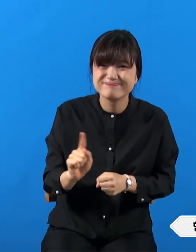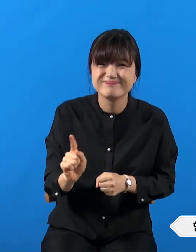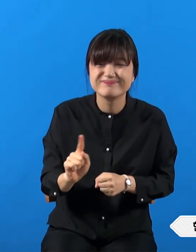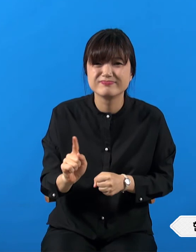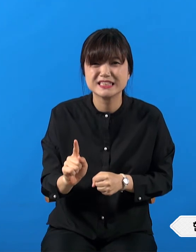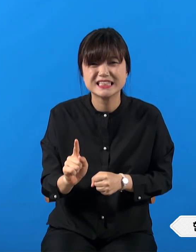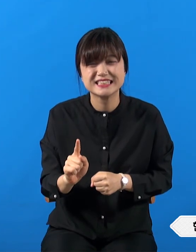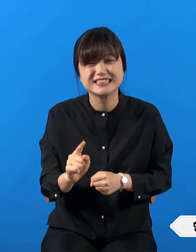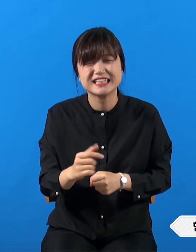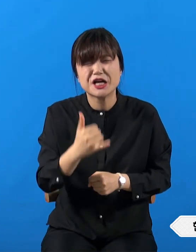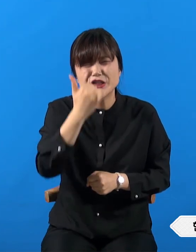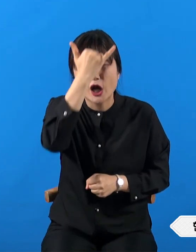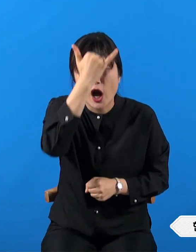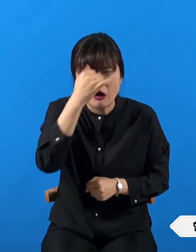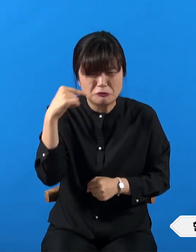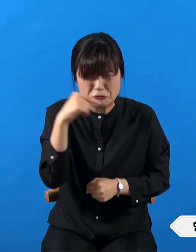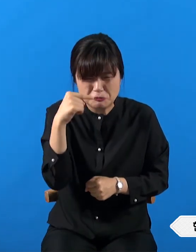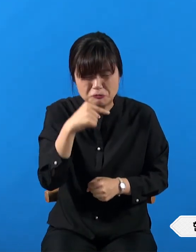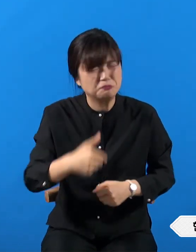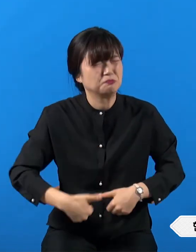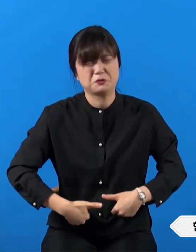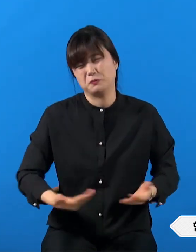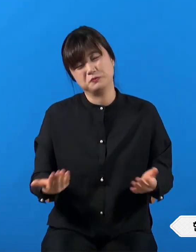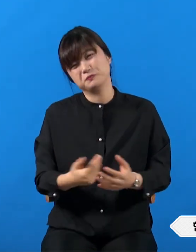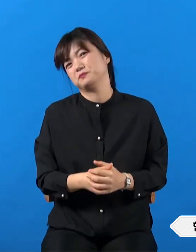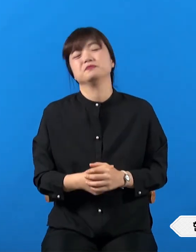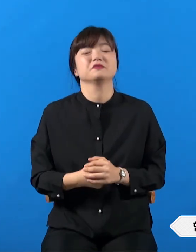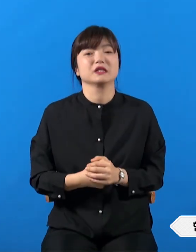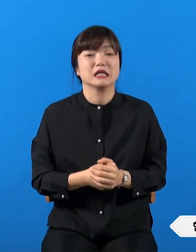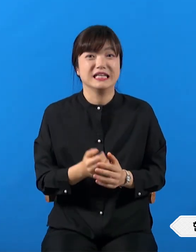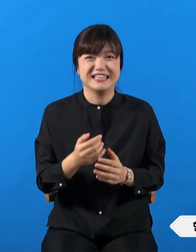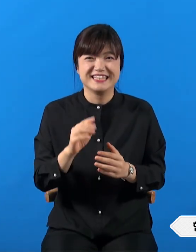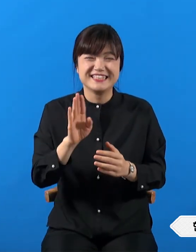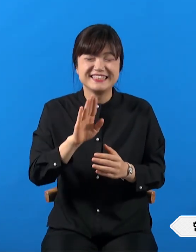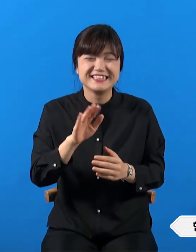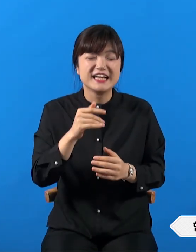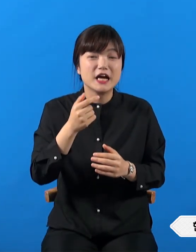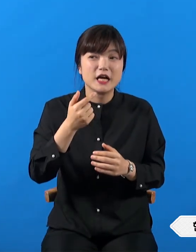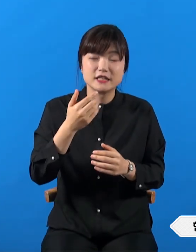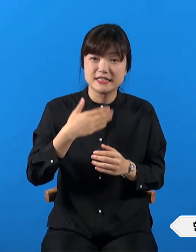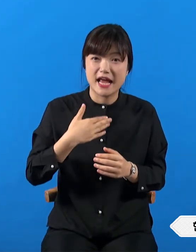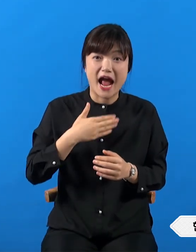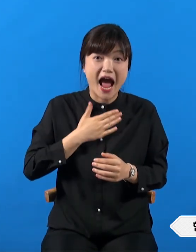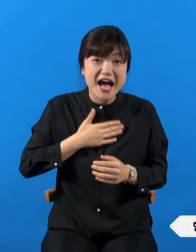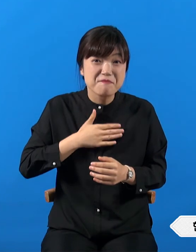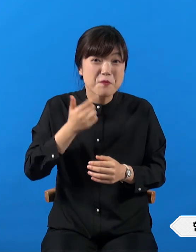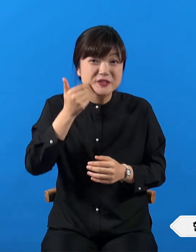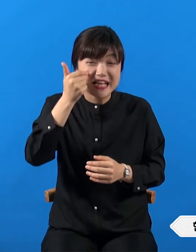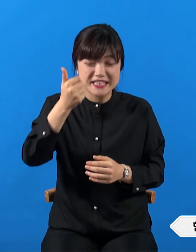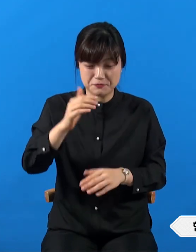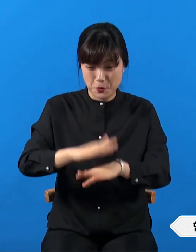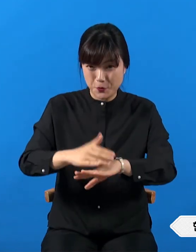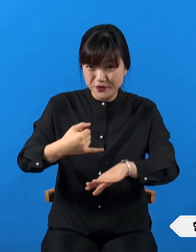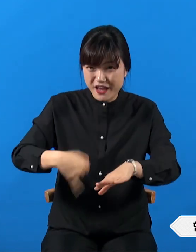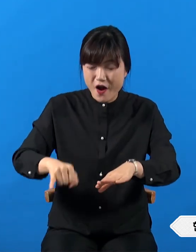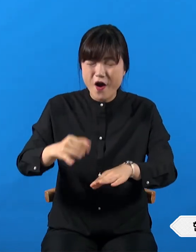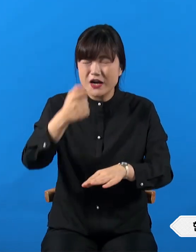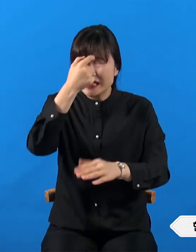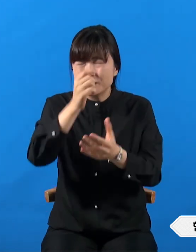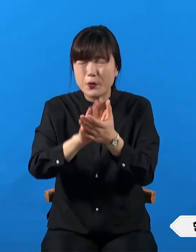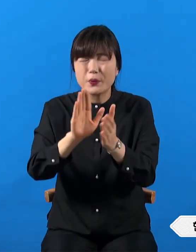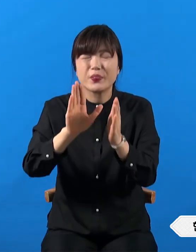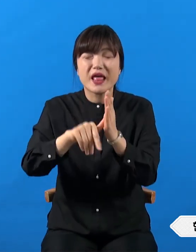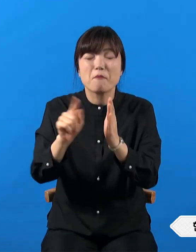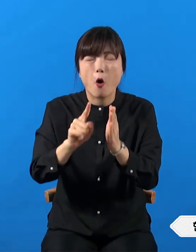격식이 중요한 것이 아닙니다. 제가 아는 목사님은 손녀가 5살인데 그 손녀는 이렇게